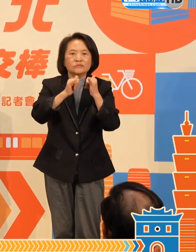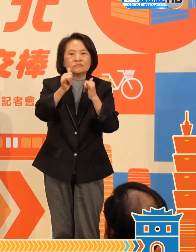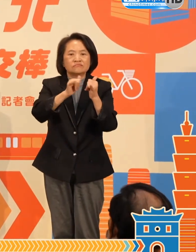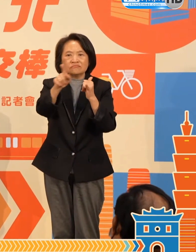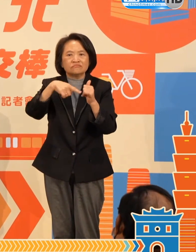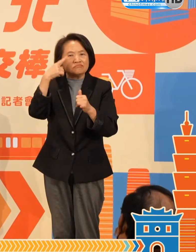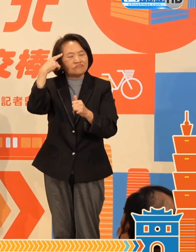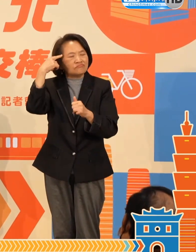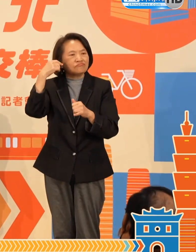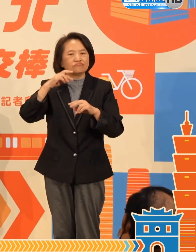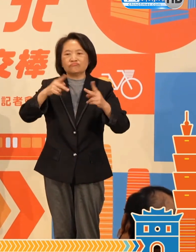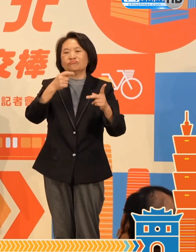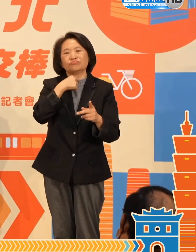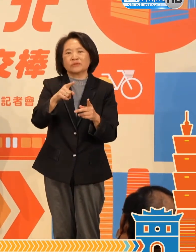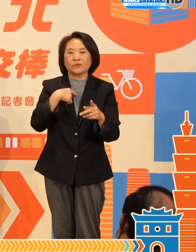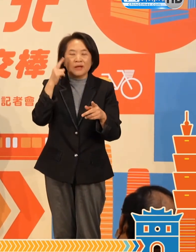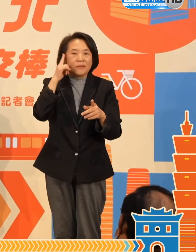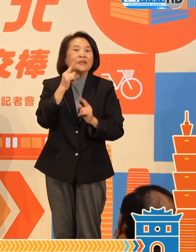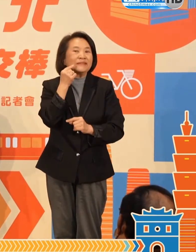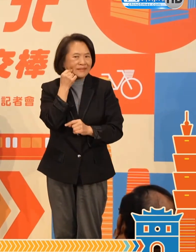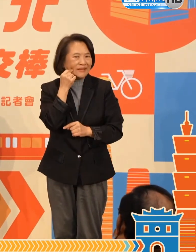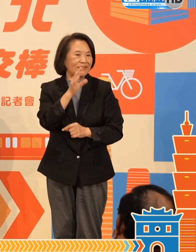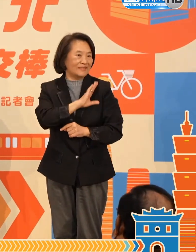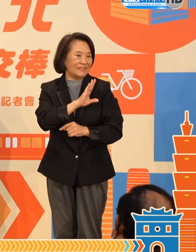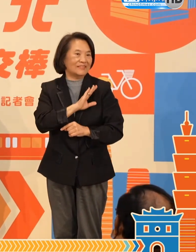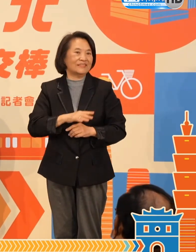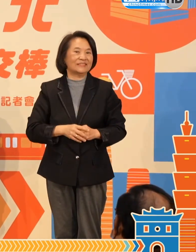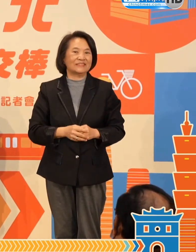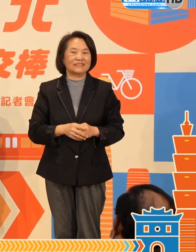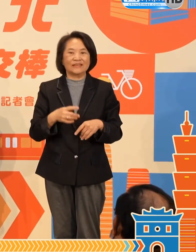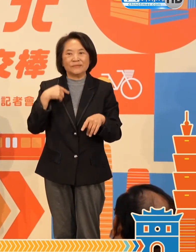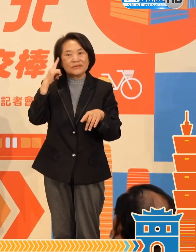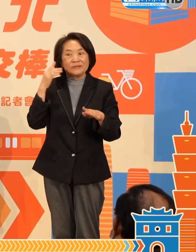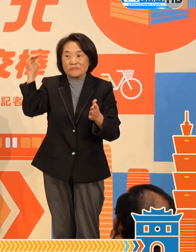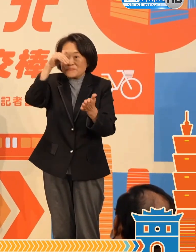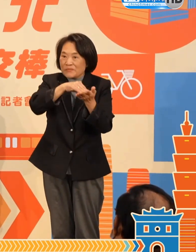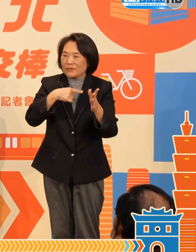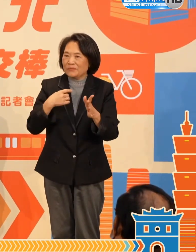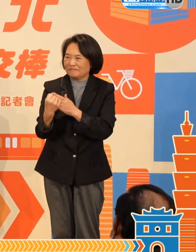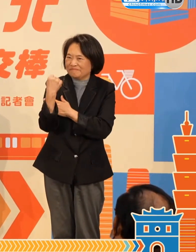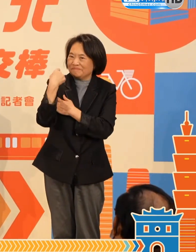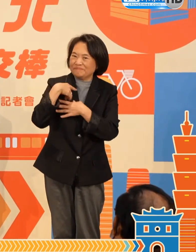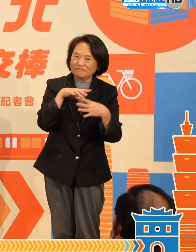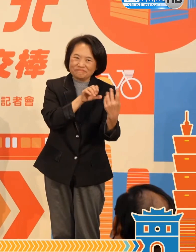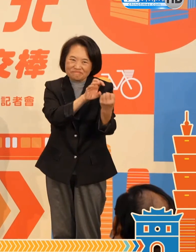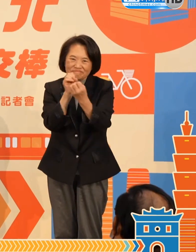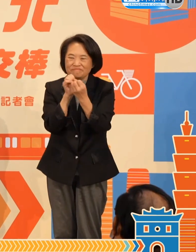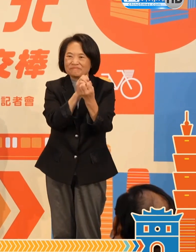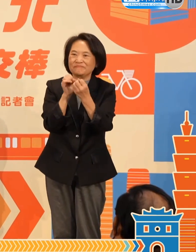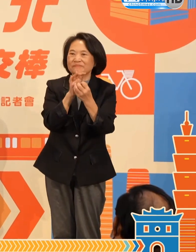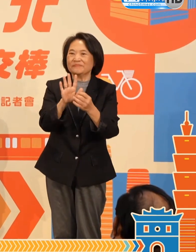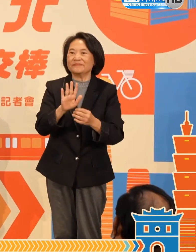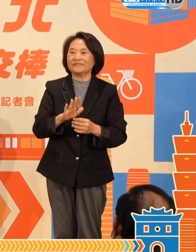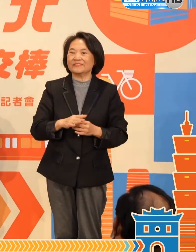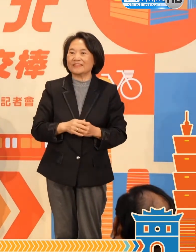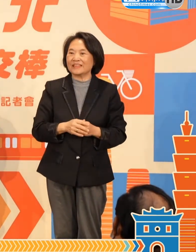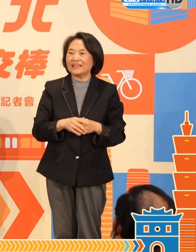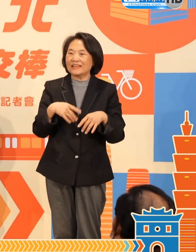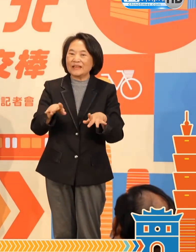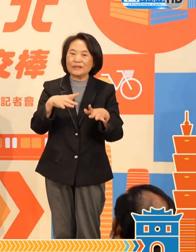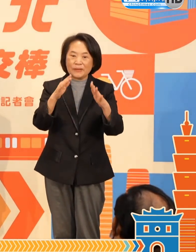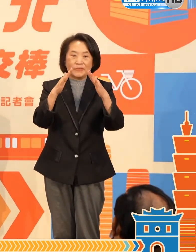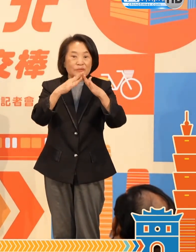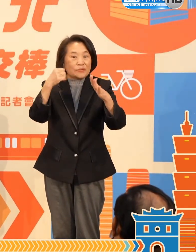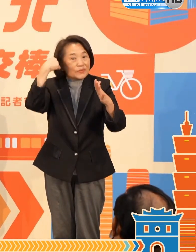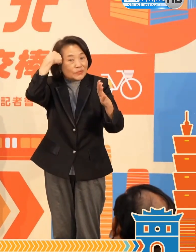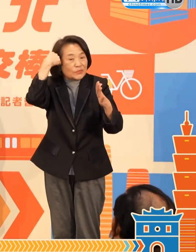情况下做这件事情，其实它难度非常高。但是我们最后我们用尽了各种的手段，那么住户在